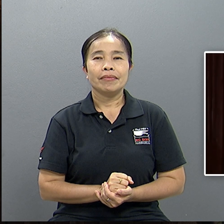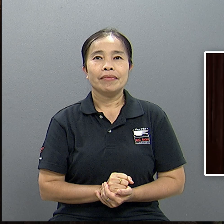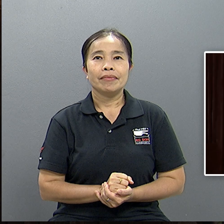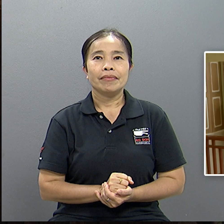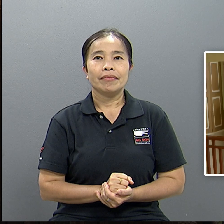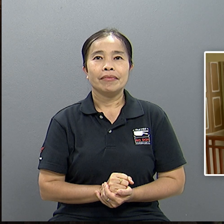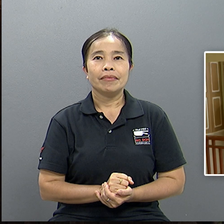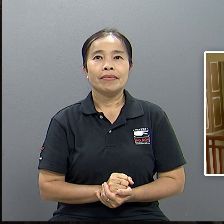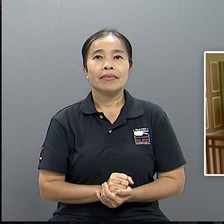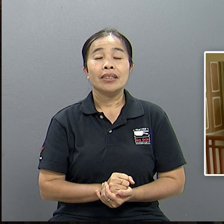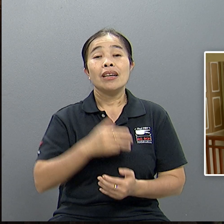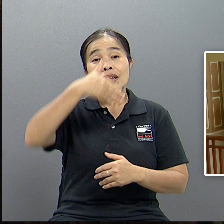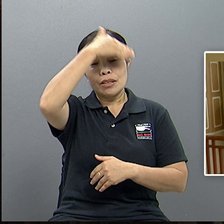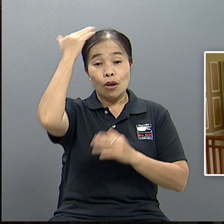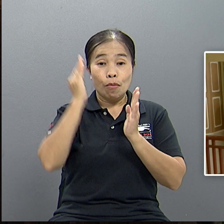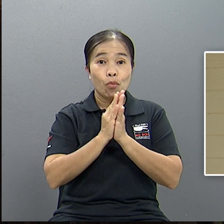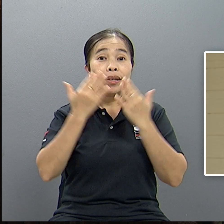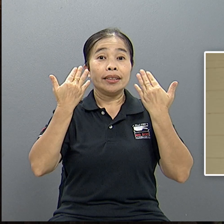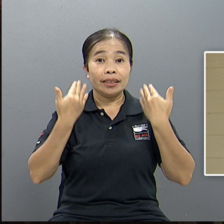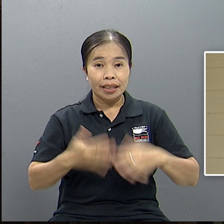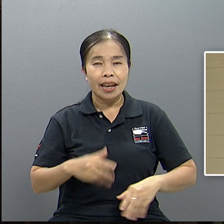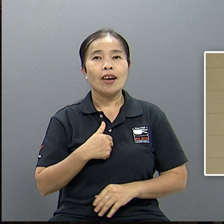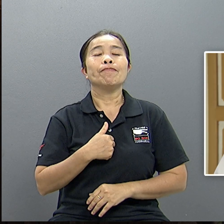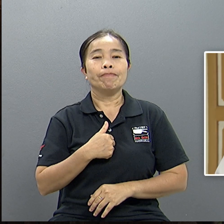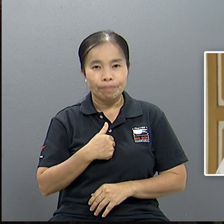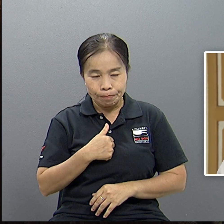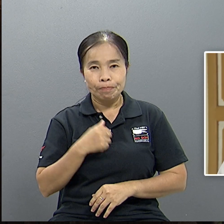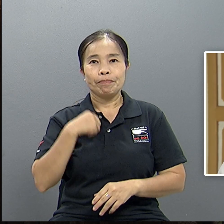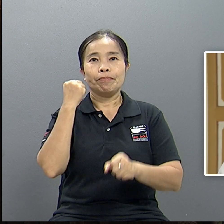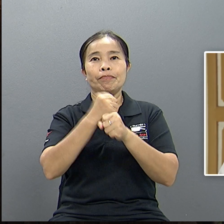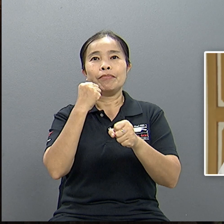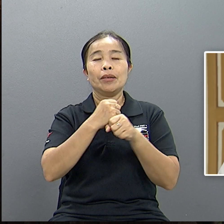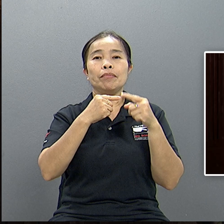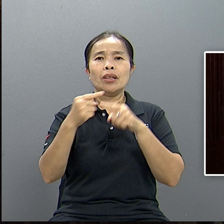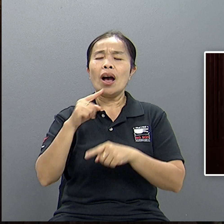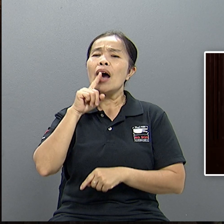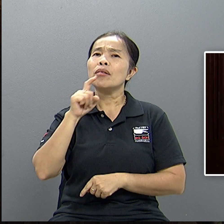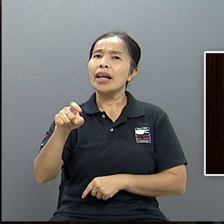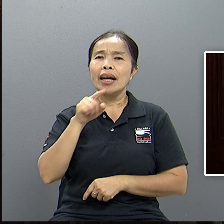หลังจากศึกเราจะอาสาไปอุบลราชธานี แล้วคุณจะบวชถึงเมื่อไหร่นะเลิศ